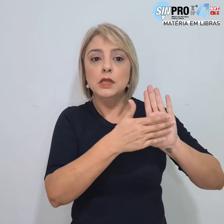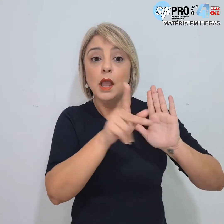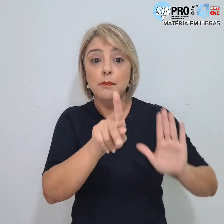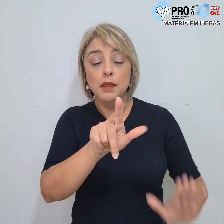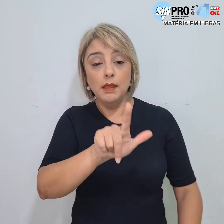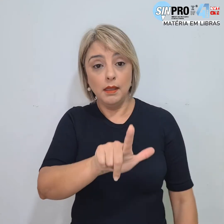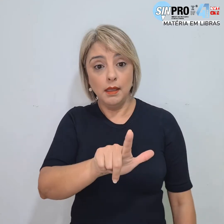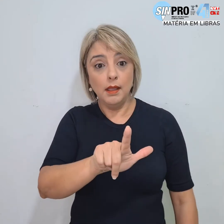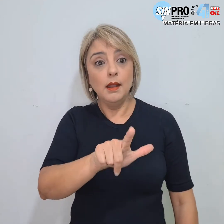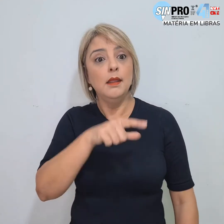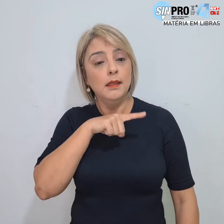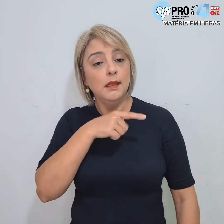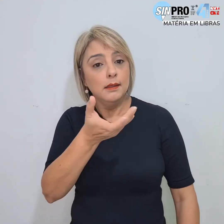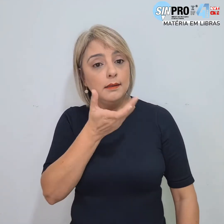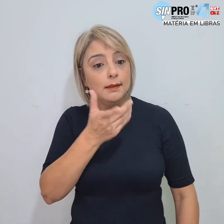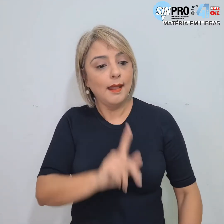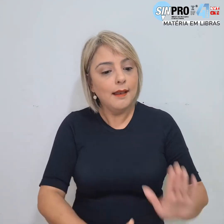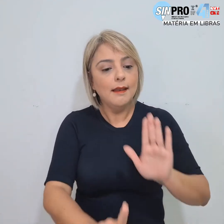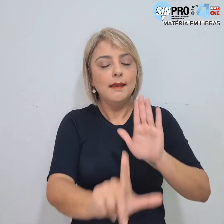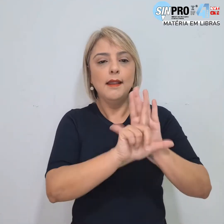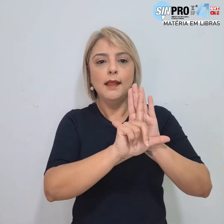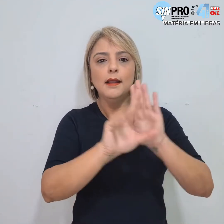que visa legalizar o homeschooling no DF.